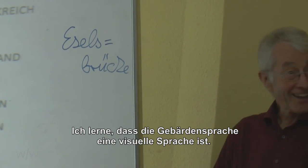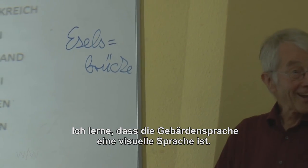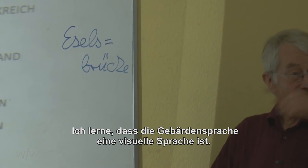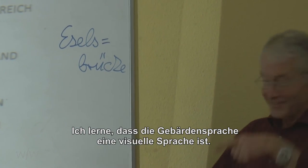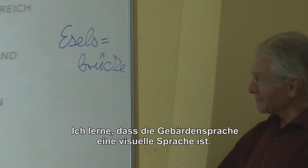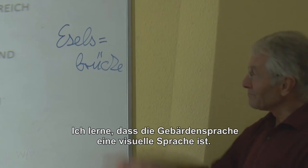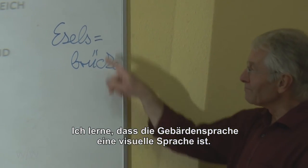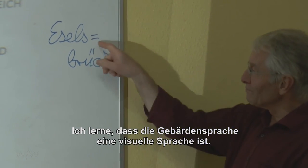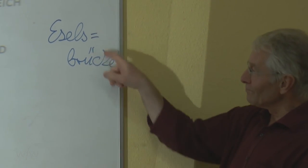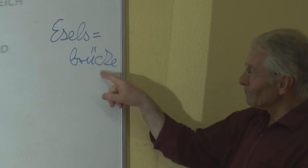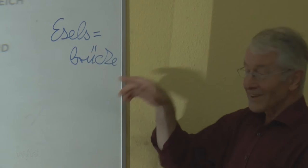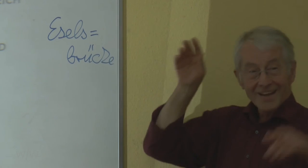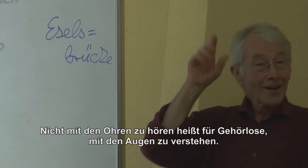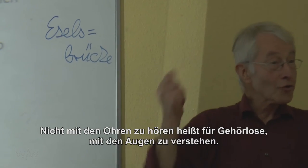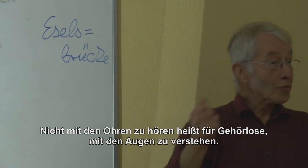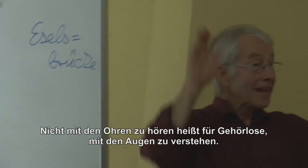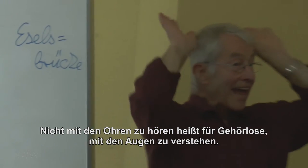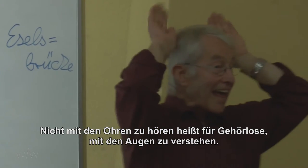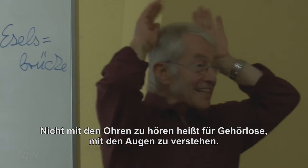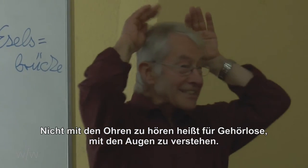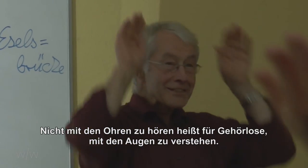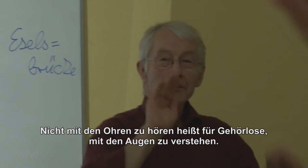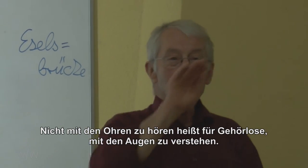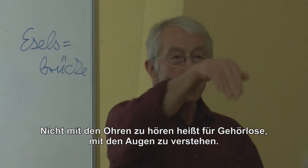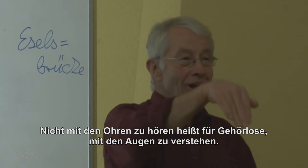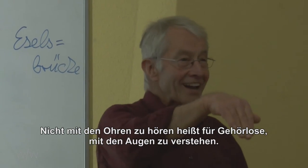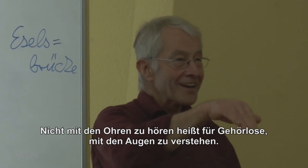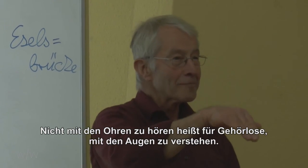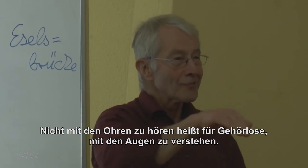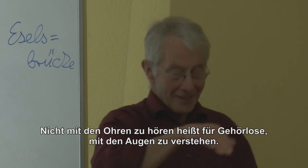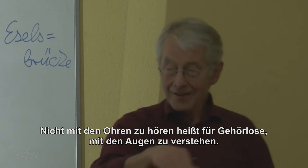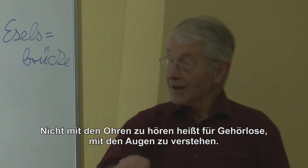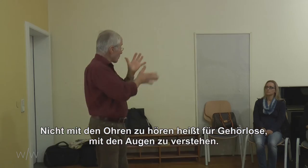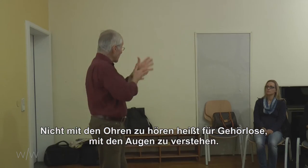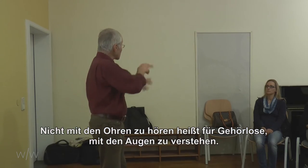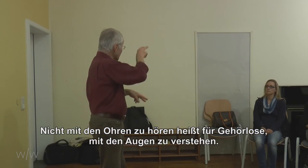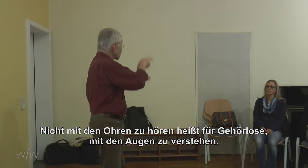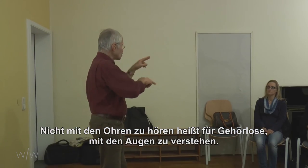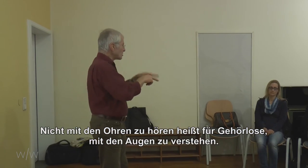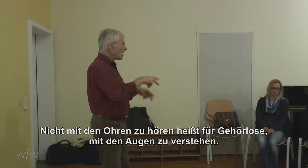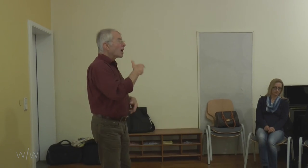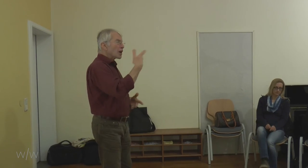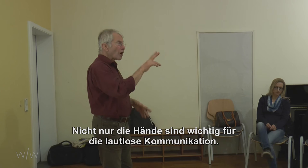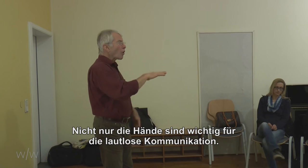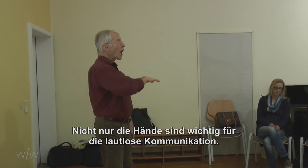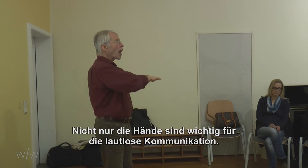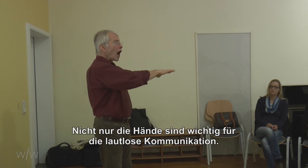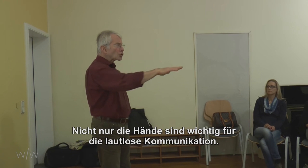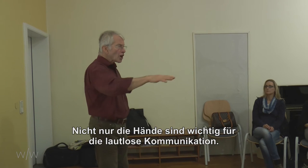eine visuelle Sprache ist. Nicht mit den Ohren zu hören, heißt für Gehörlose mit den Augen zu verstehen. Nicht nur die Hände sind